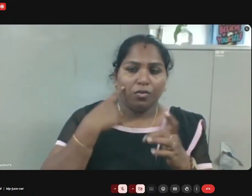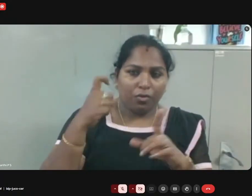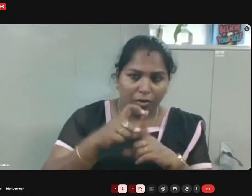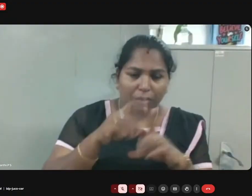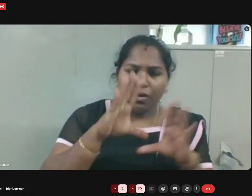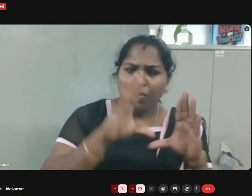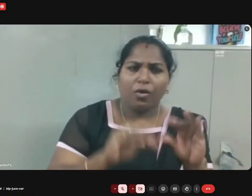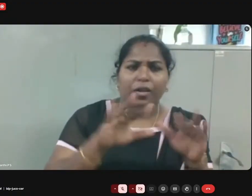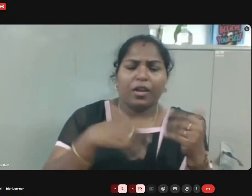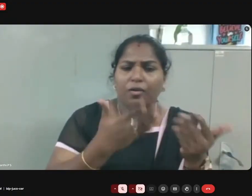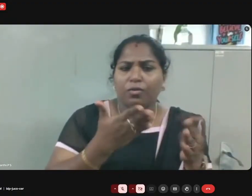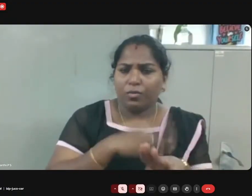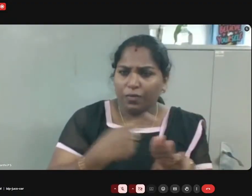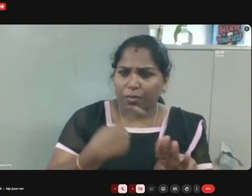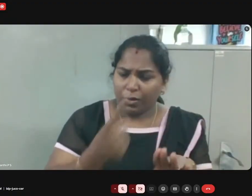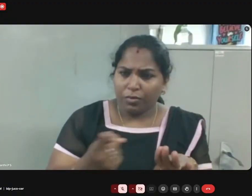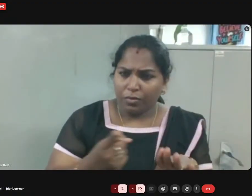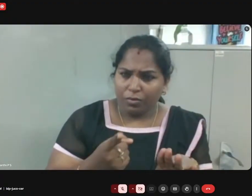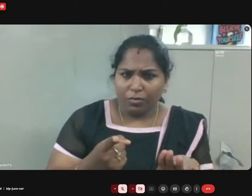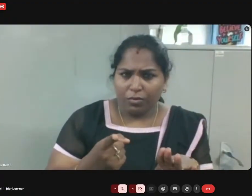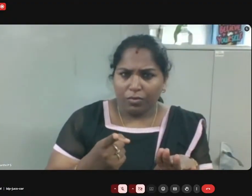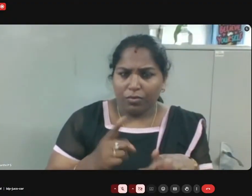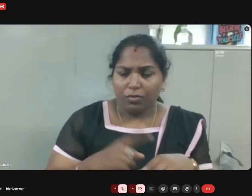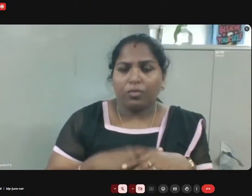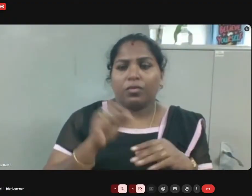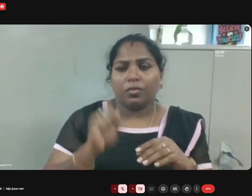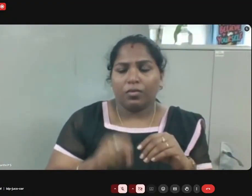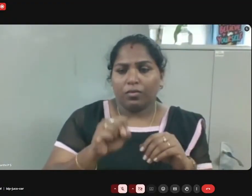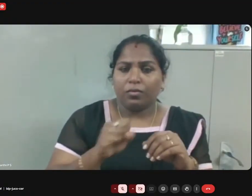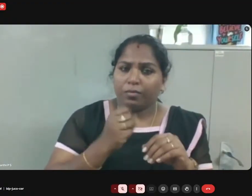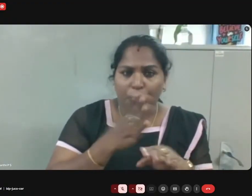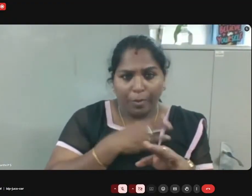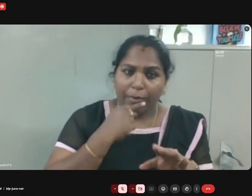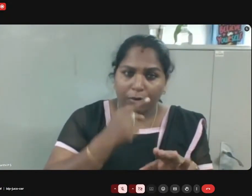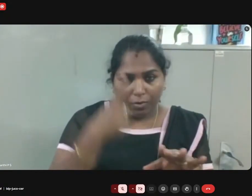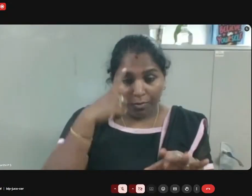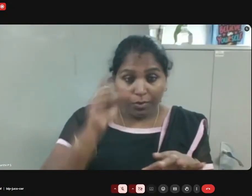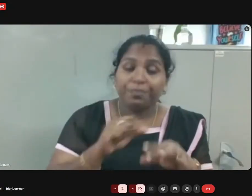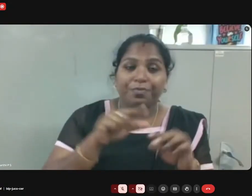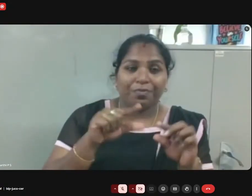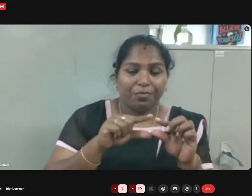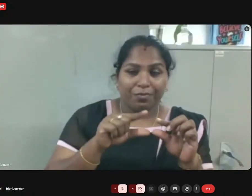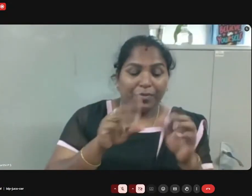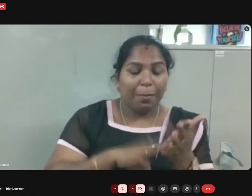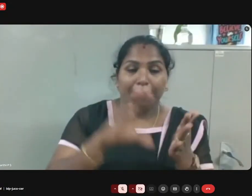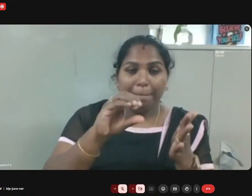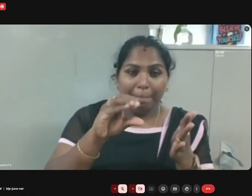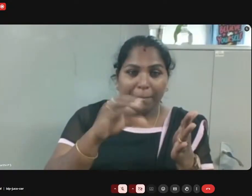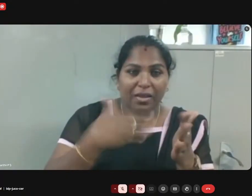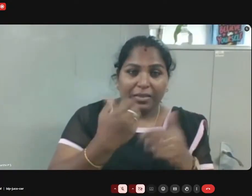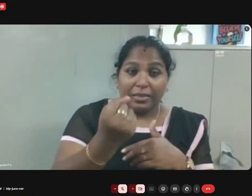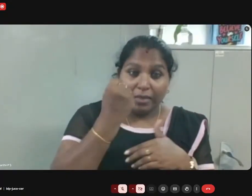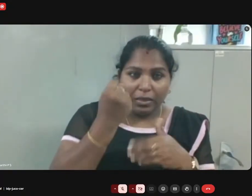അത് പറയാം. അത് നമുക്ക് ഈ കോർട്ടിക്കോസ്റ്റിറോയിഡ് നമുക്ക് ഒരു നമ്മുടെ എന്താ പറയാ മസിലിന്റെ സ്ട്രെങ്ത് കുറച്ചും